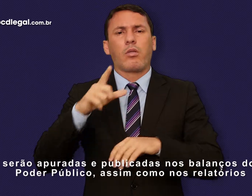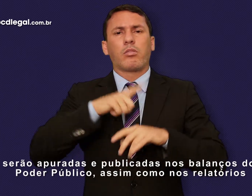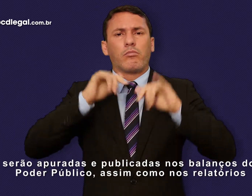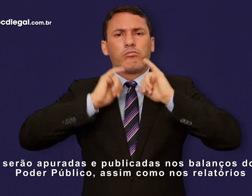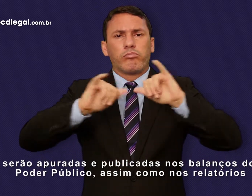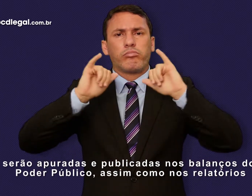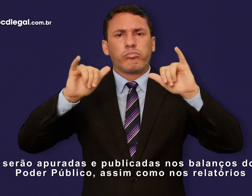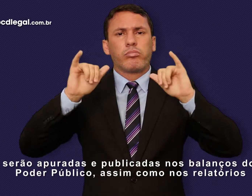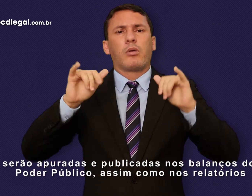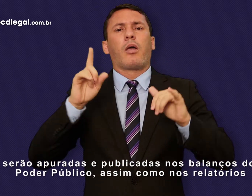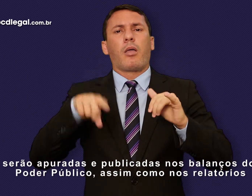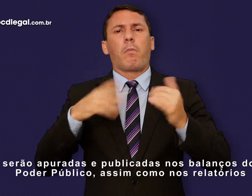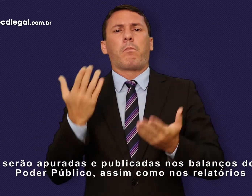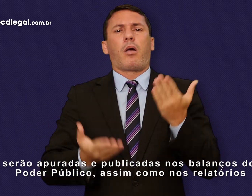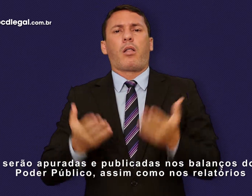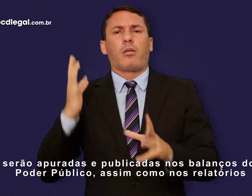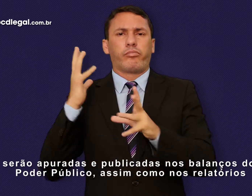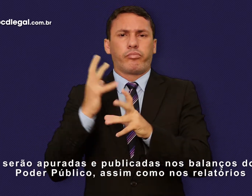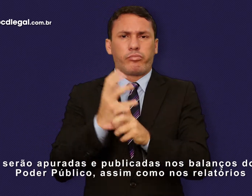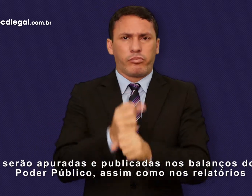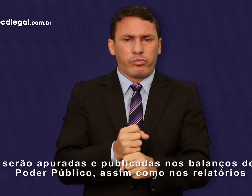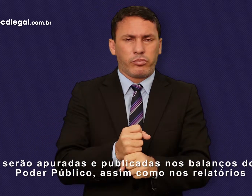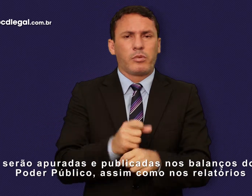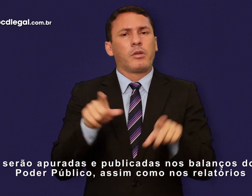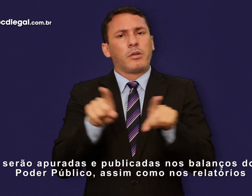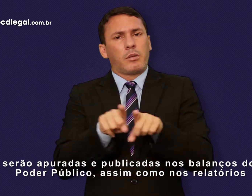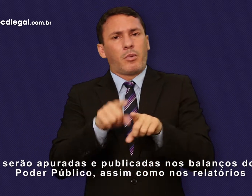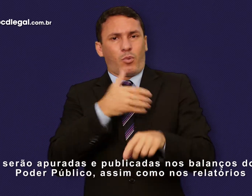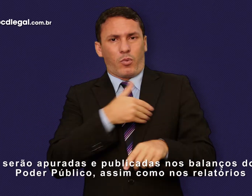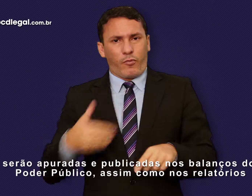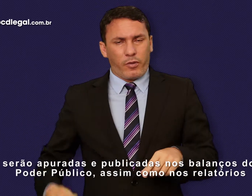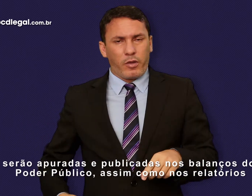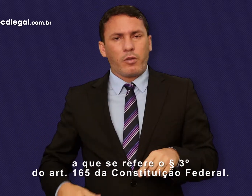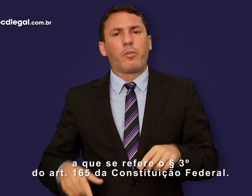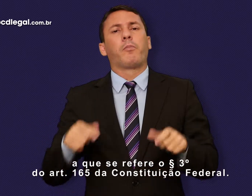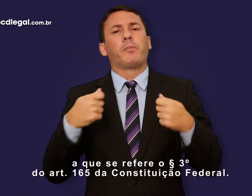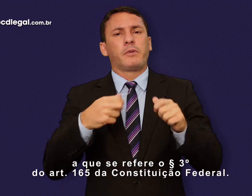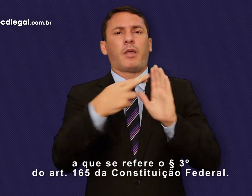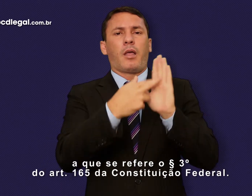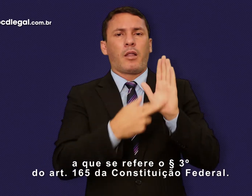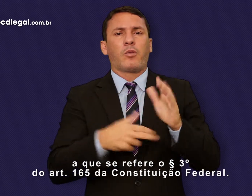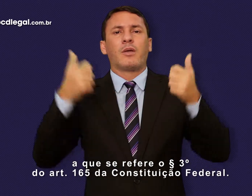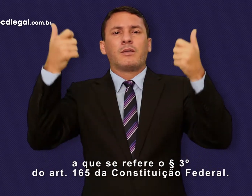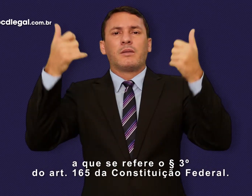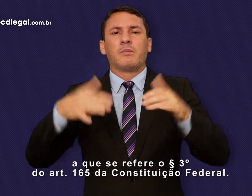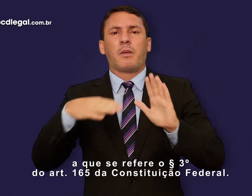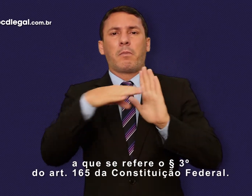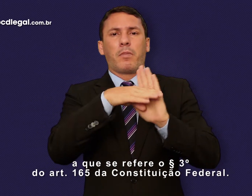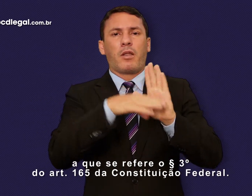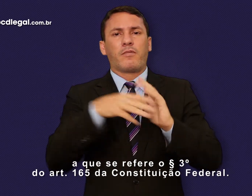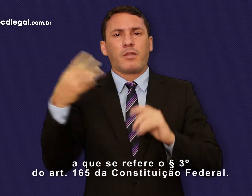e publicadas nos balanços do poder público, assim como nos relatórios a que se refere o parágrafo 3º do